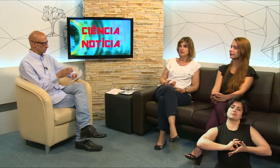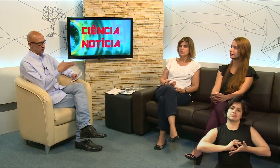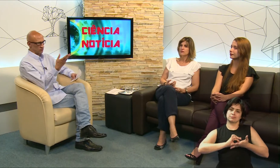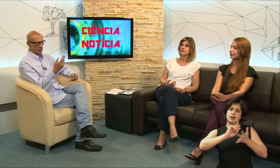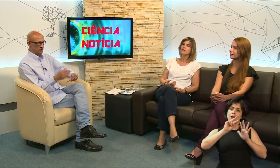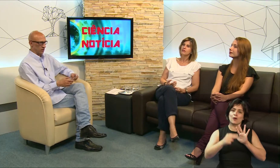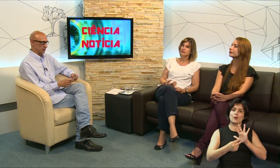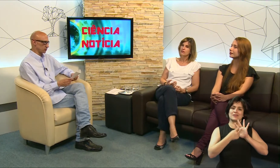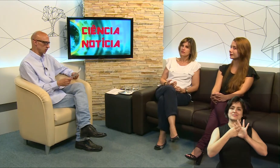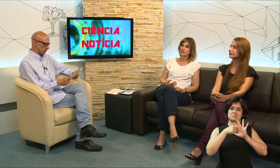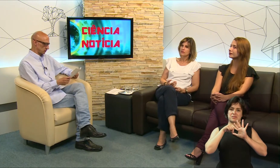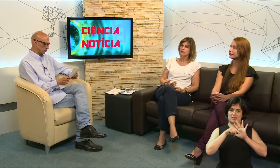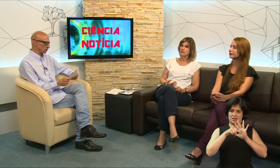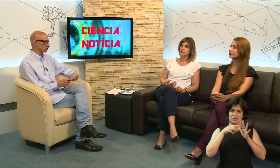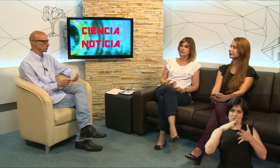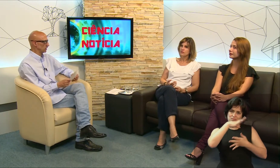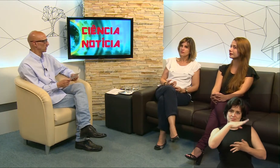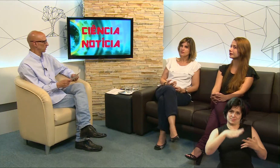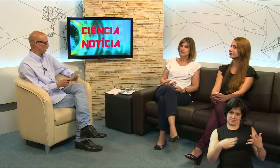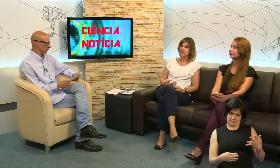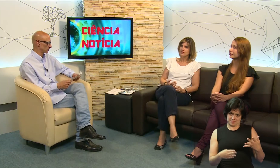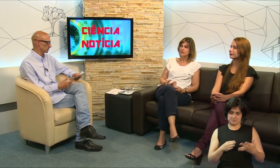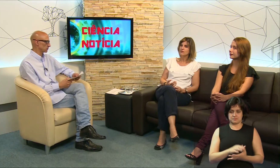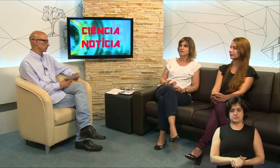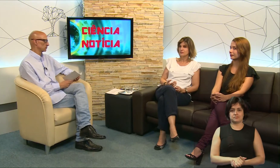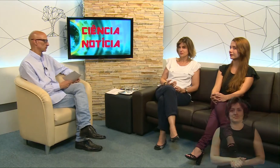nossos telespectadores e dos nossos internautas.